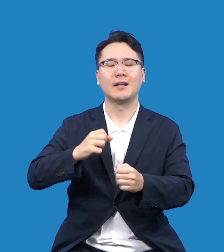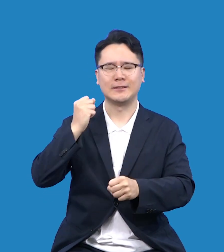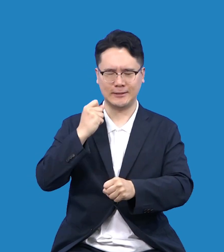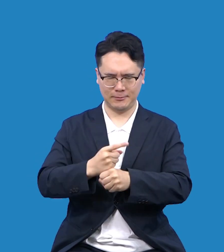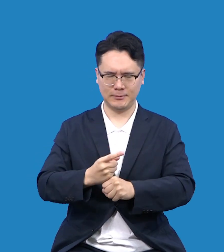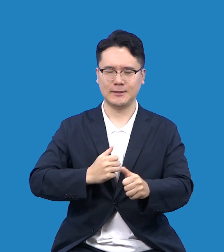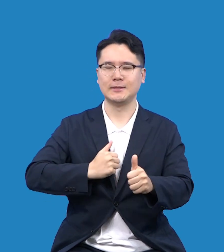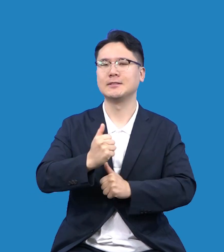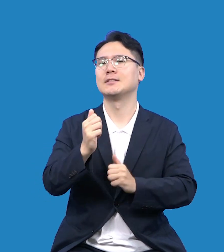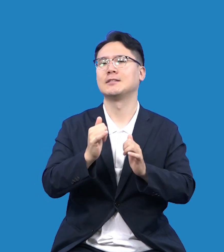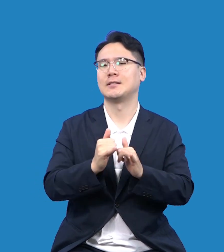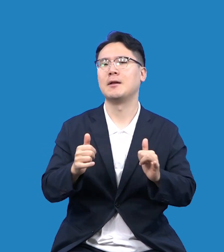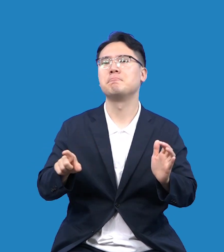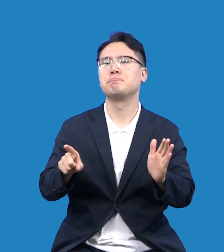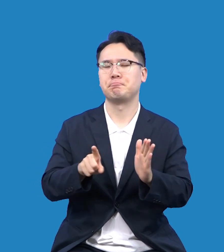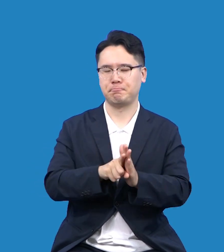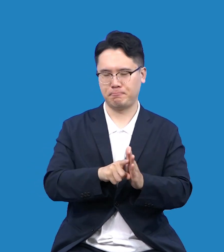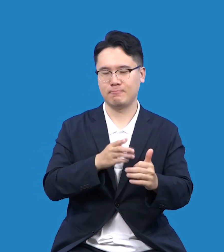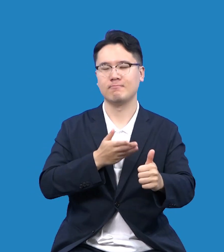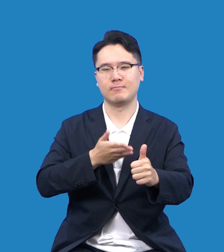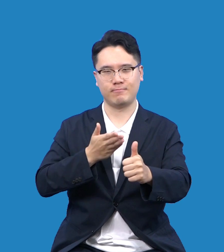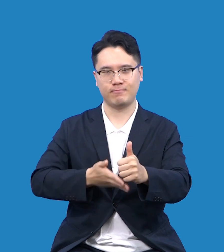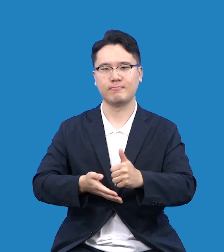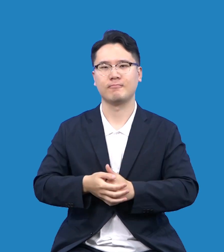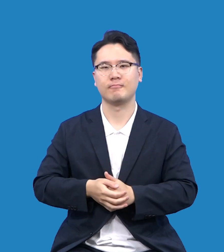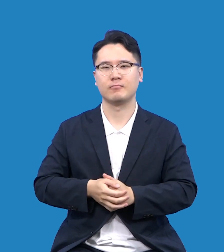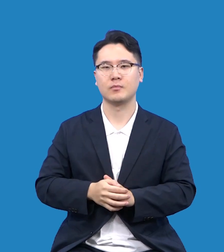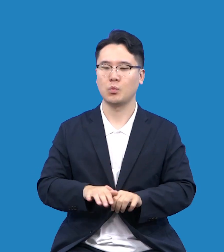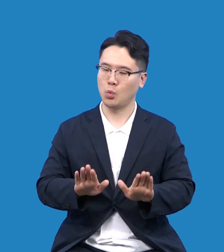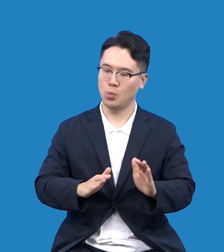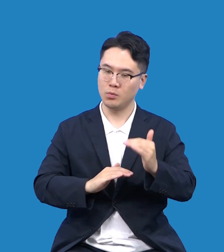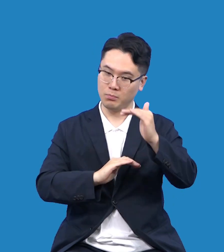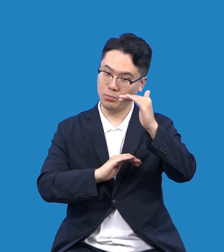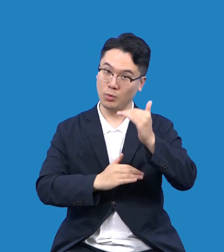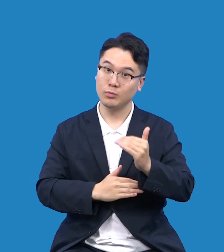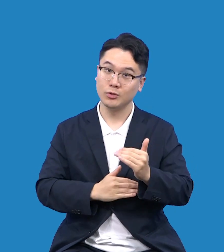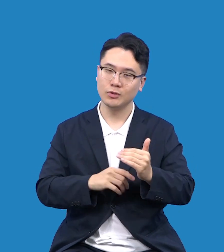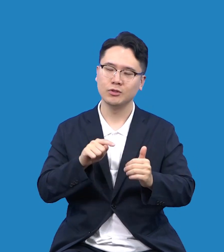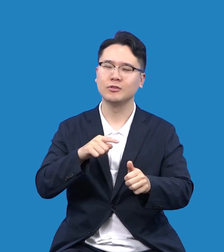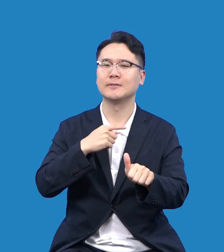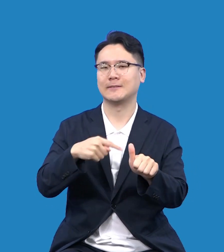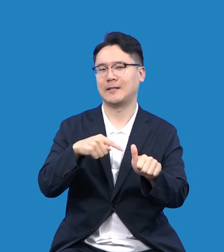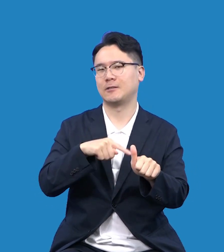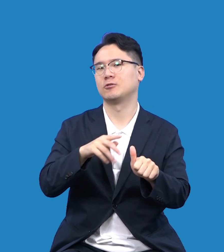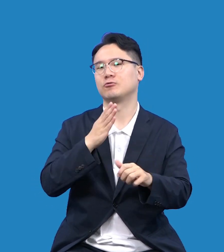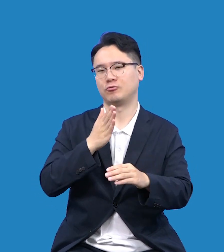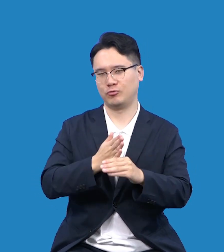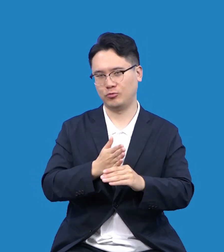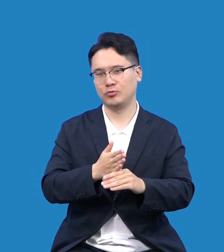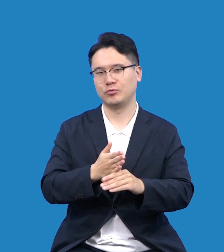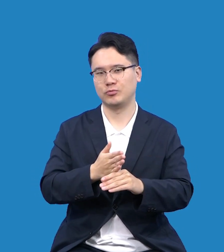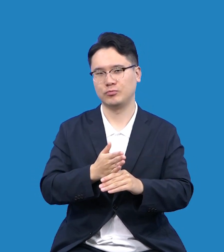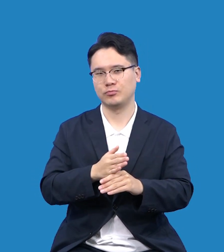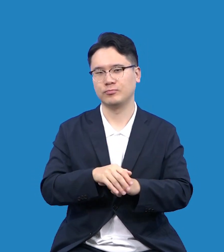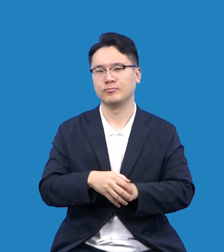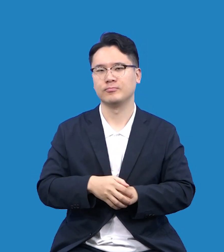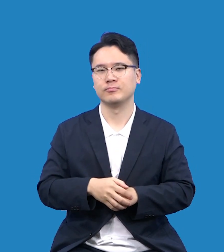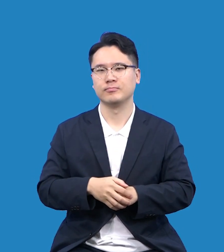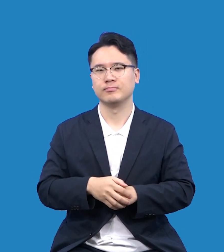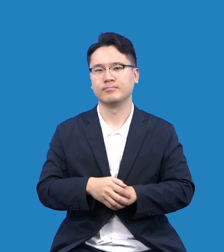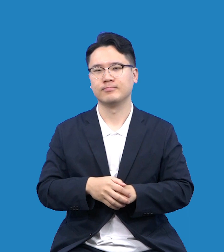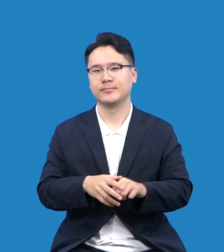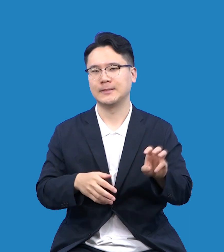승리한 자임을 믿으시기 바랍니다. 오늘의 본문도 그것을 가르치고 있지 않습니까?